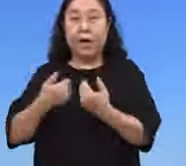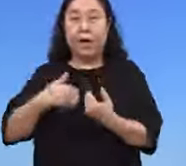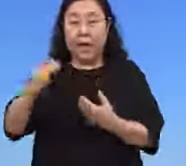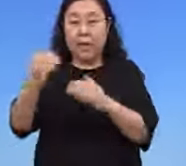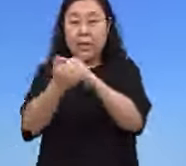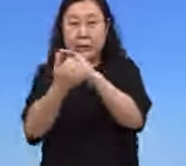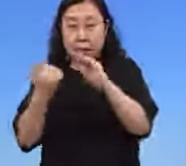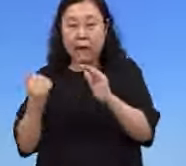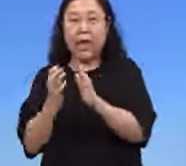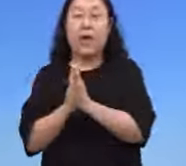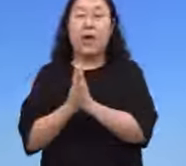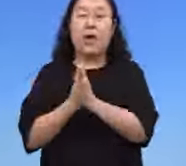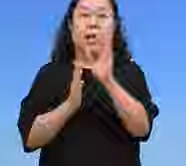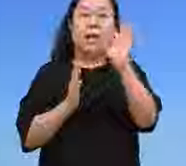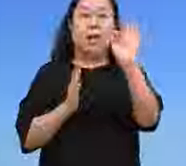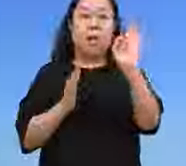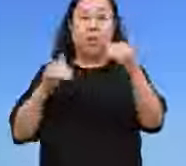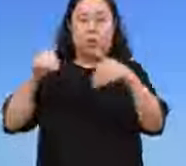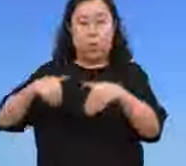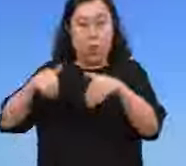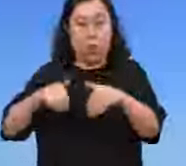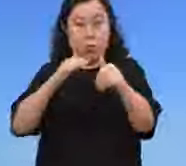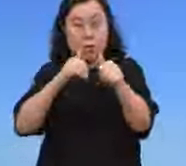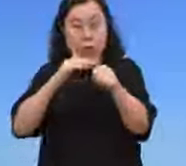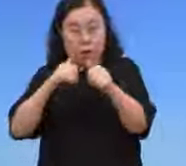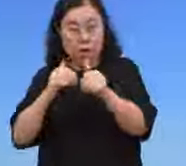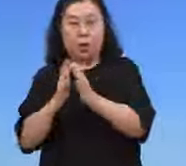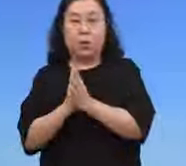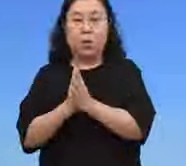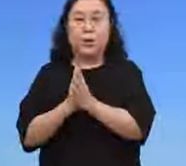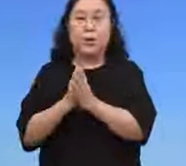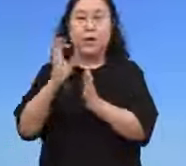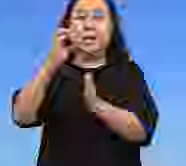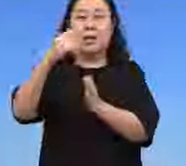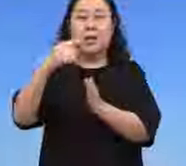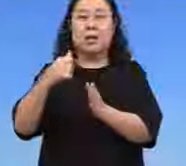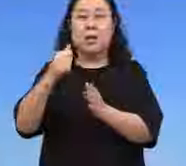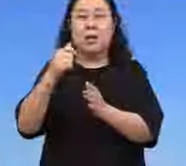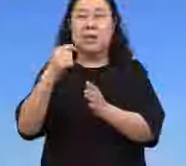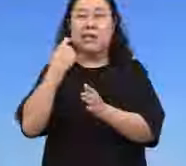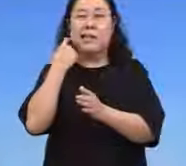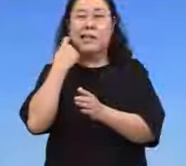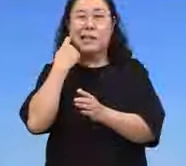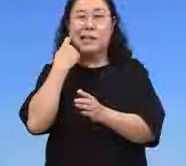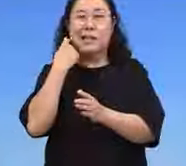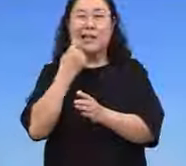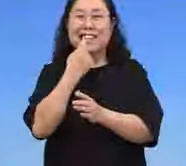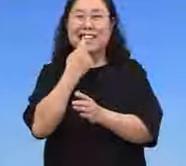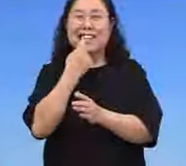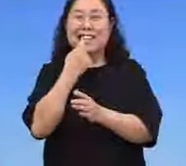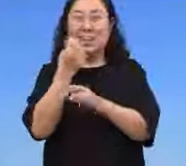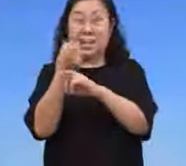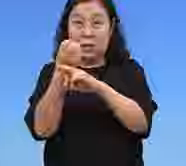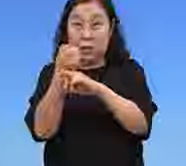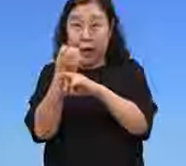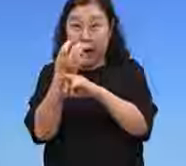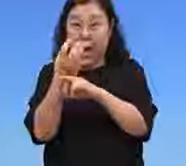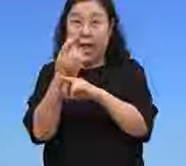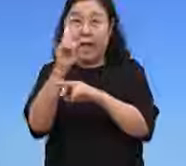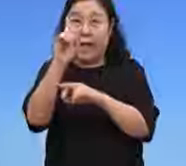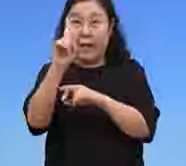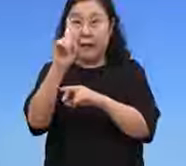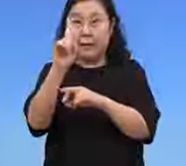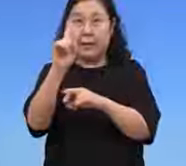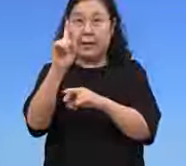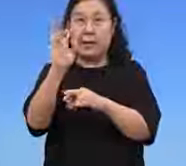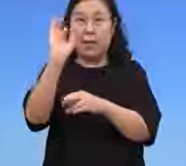모읍니다. 그리고 은화 한 문화씩을 그 종들에게 나누어 주면서 이제 내가 돌아올 때까지 이것으로